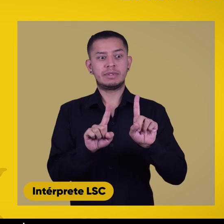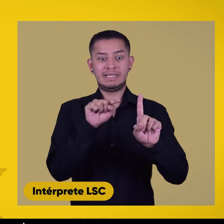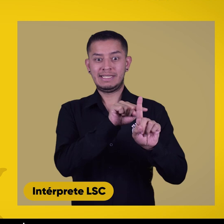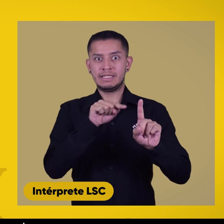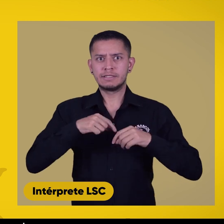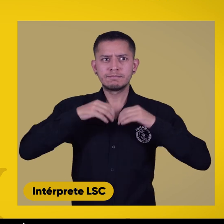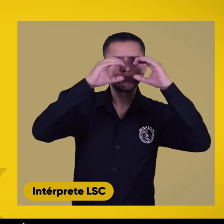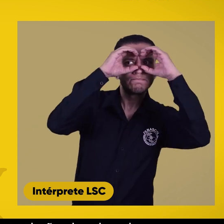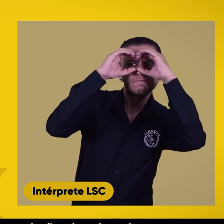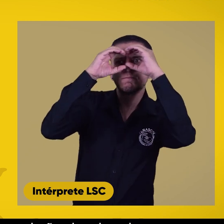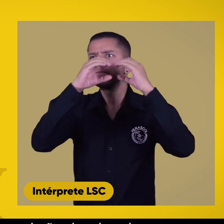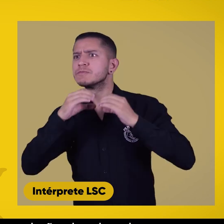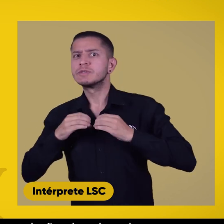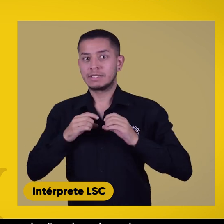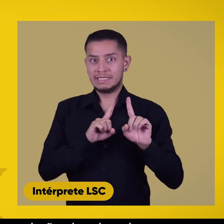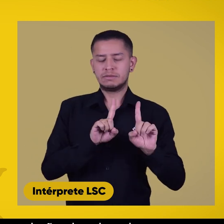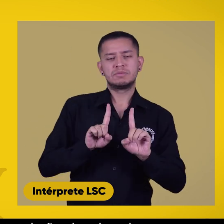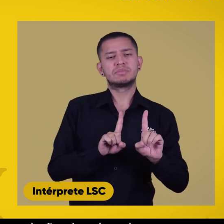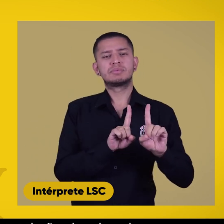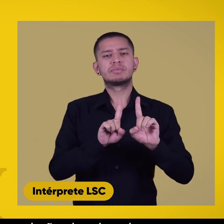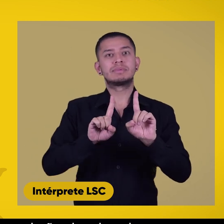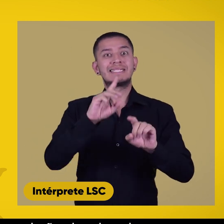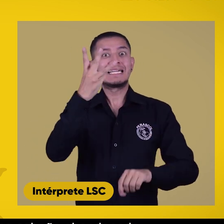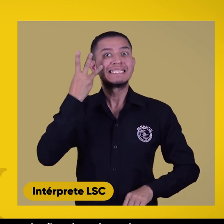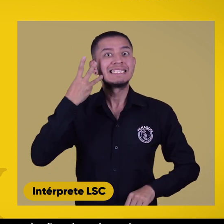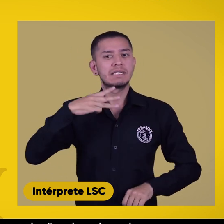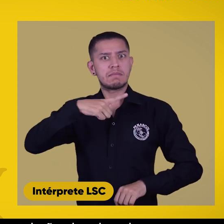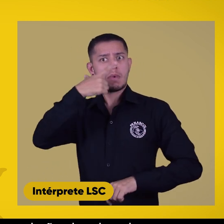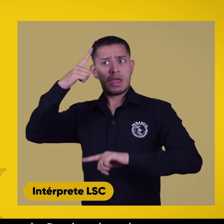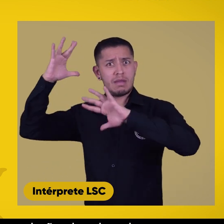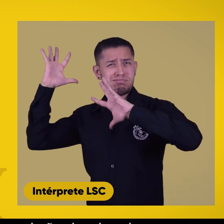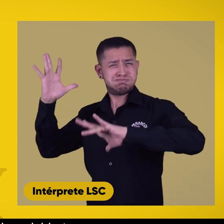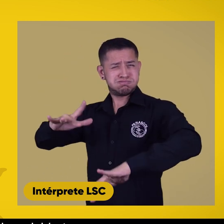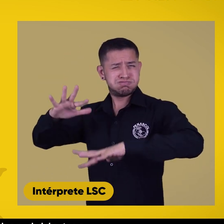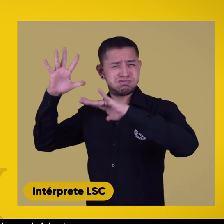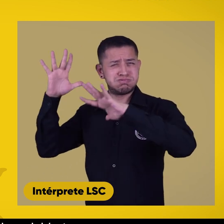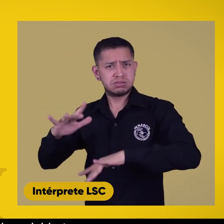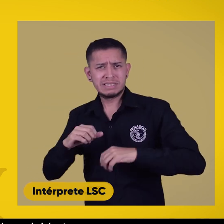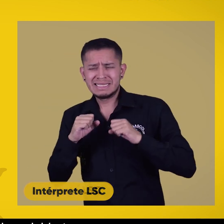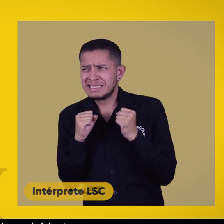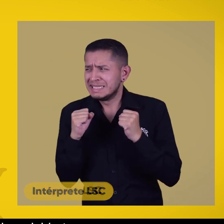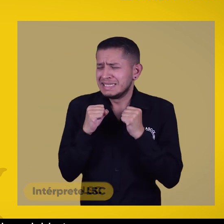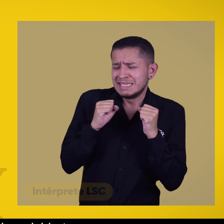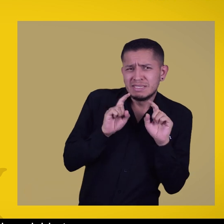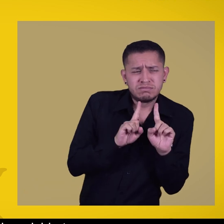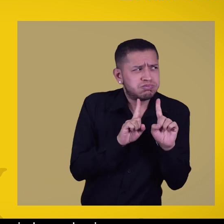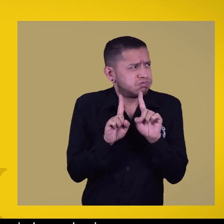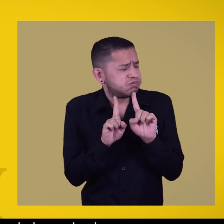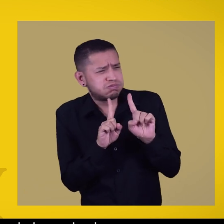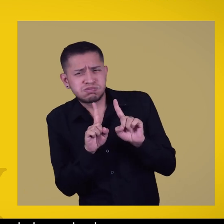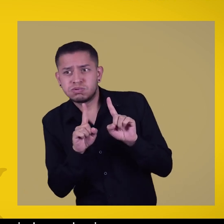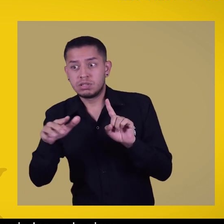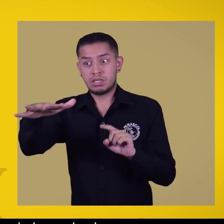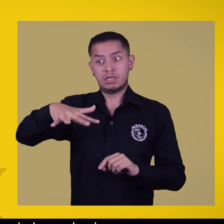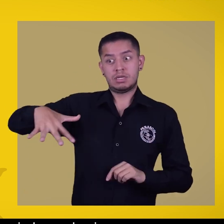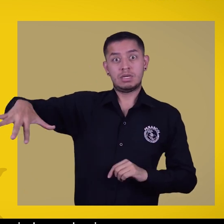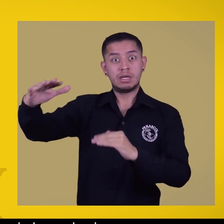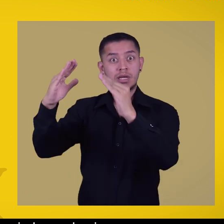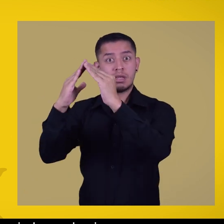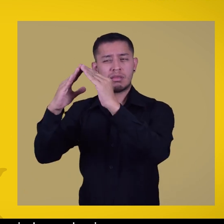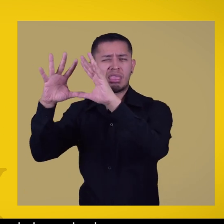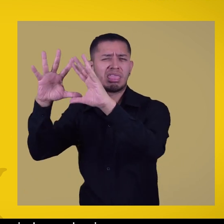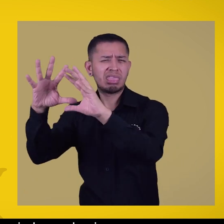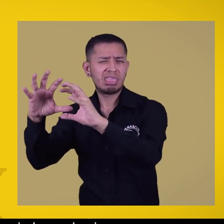Tres exploradores lograron refugiarse en una cabaña abandonada después de haber venido tres angustiosos